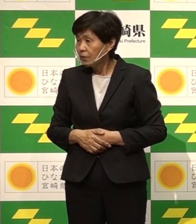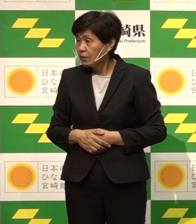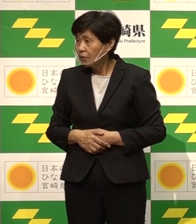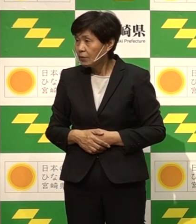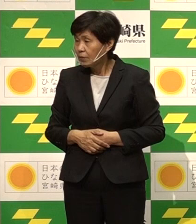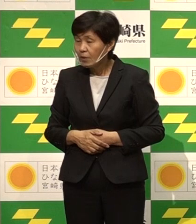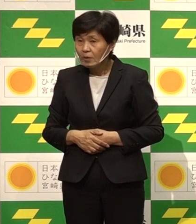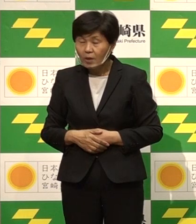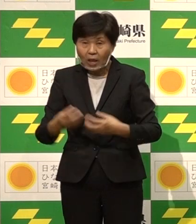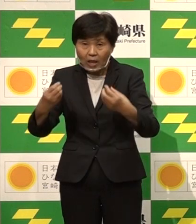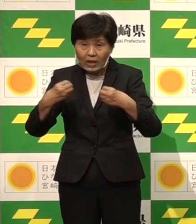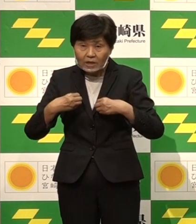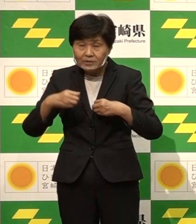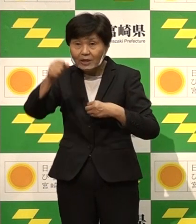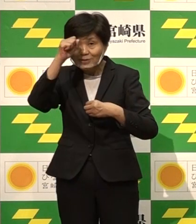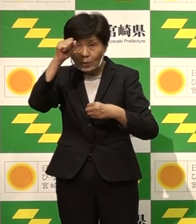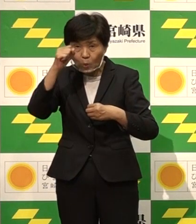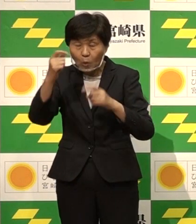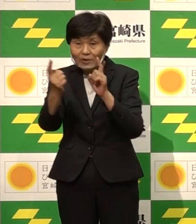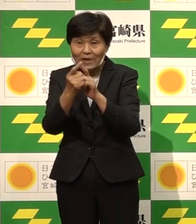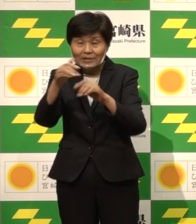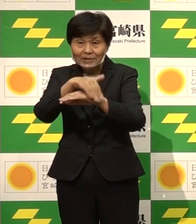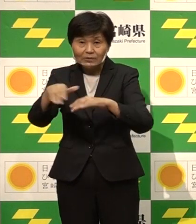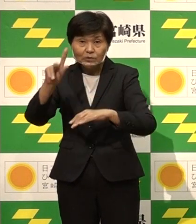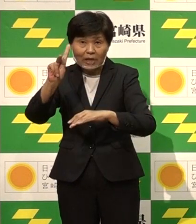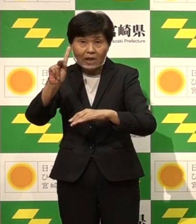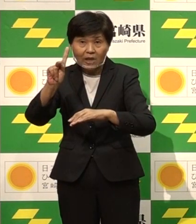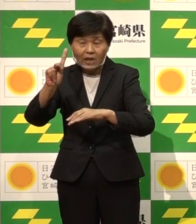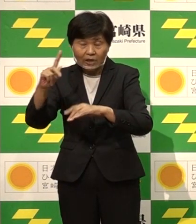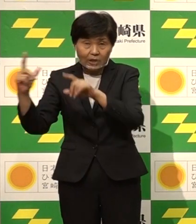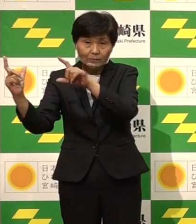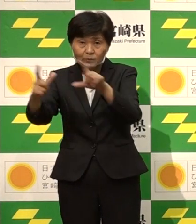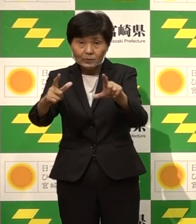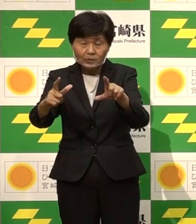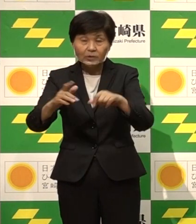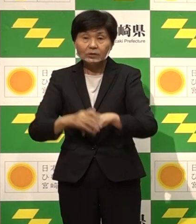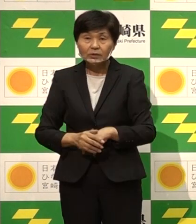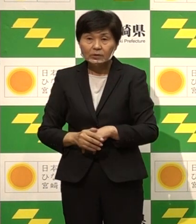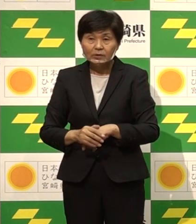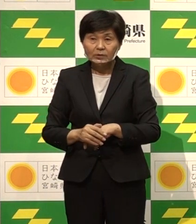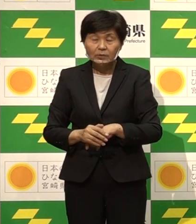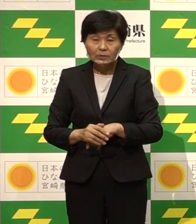はい、感染症対策課でございます。手元にですね、